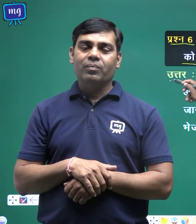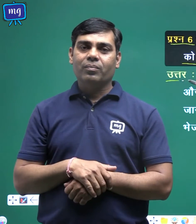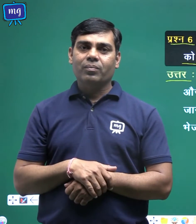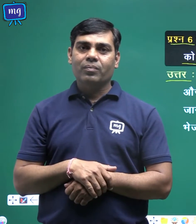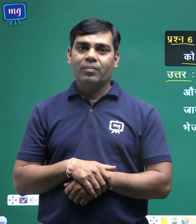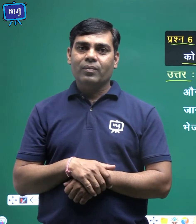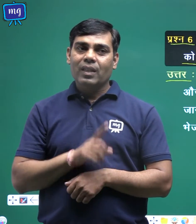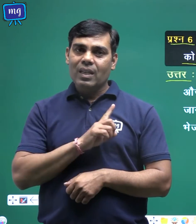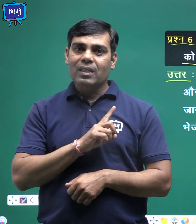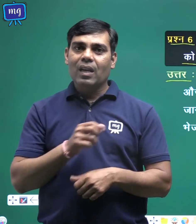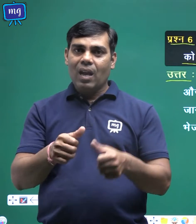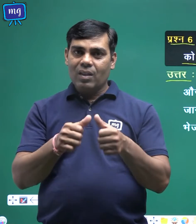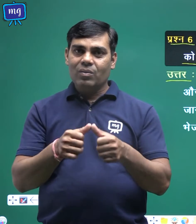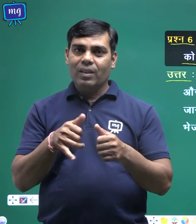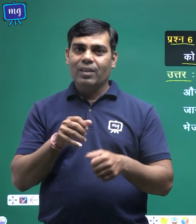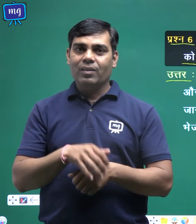इसका उत्तर है